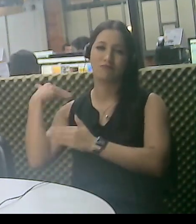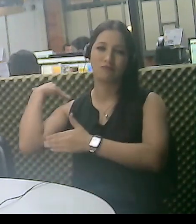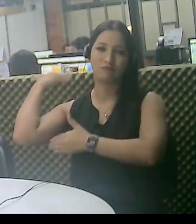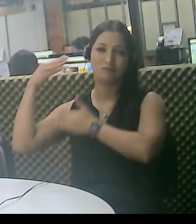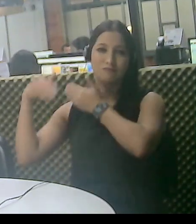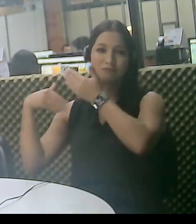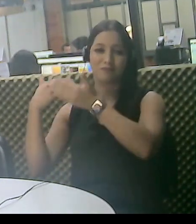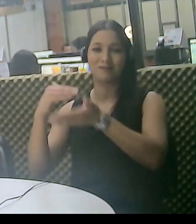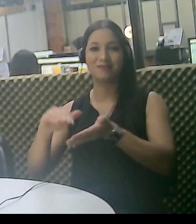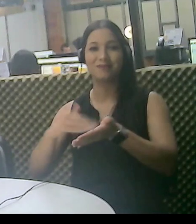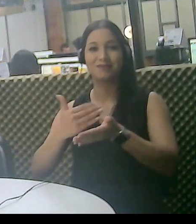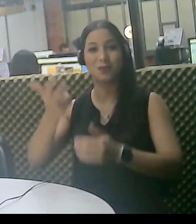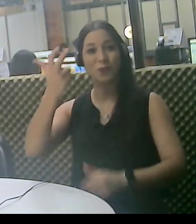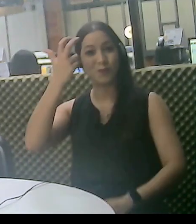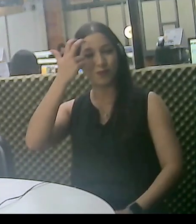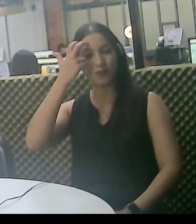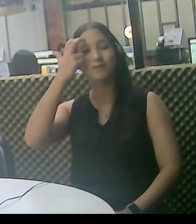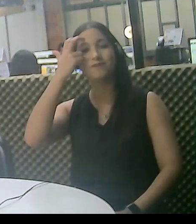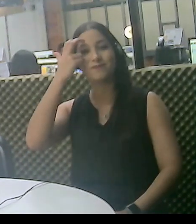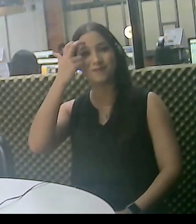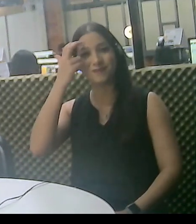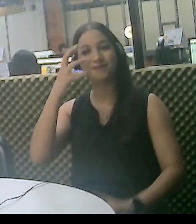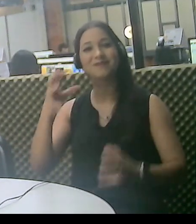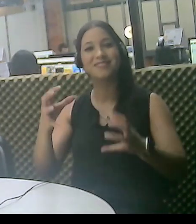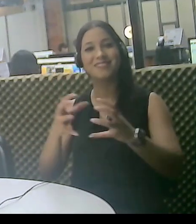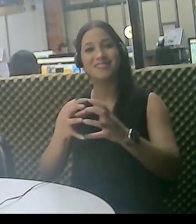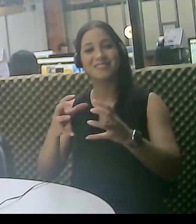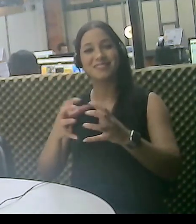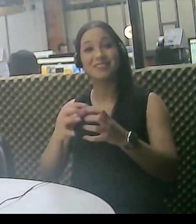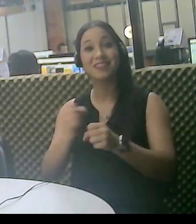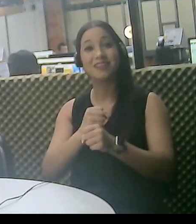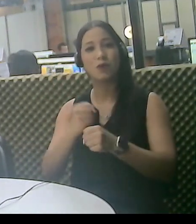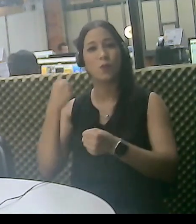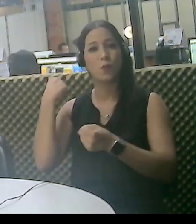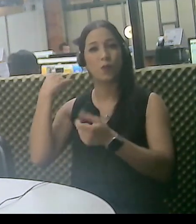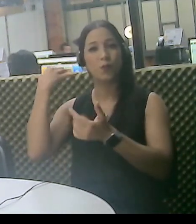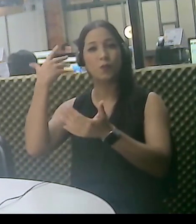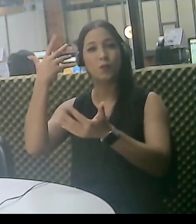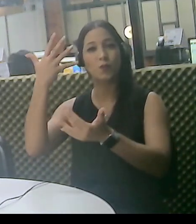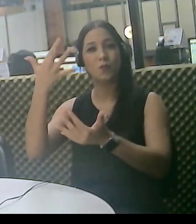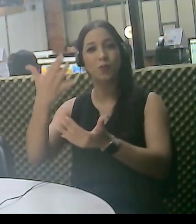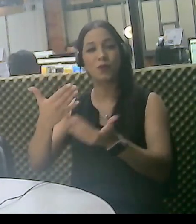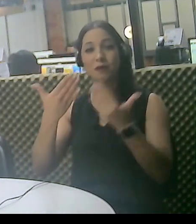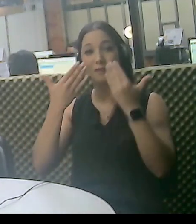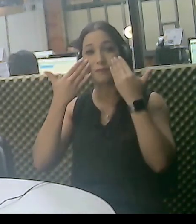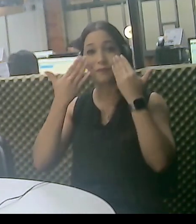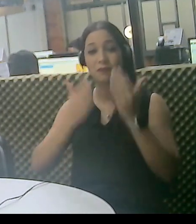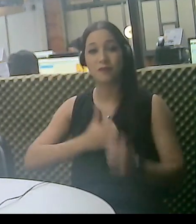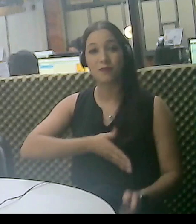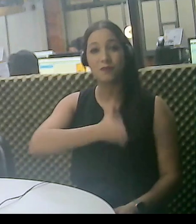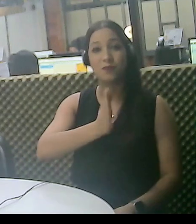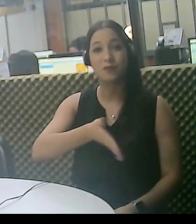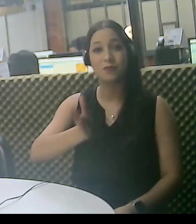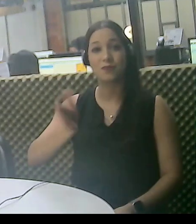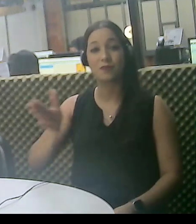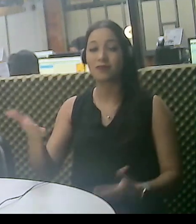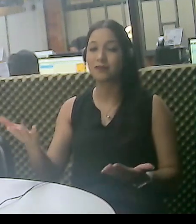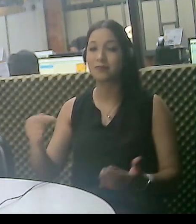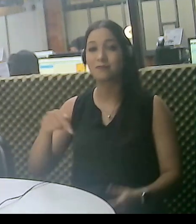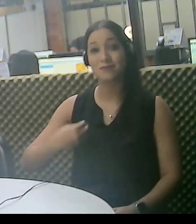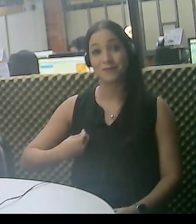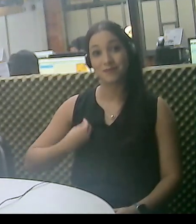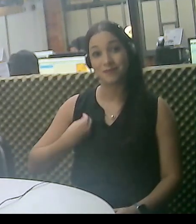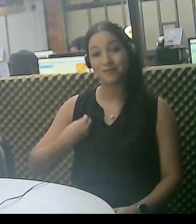trabalho que a Secretaria de Cultura faz através da nossa banda, que no ano todo esteve apresentando por toda a cidade. Então a banda estar aqui é